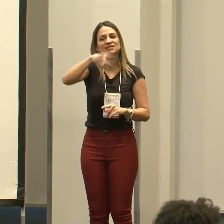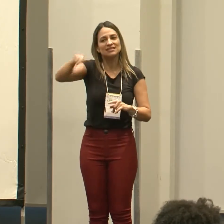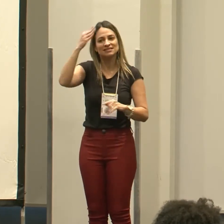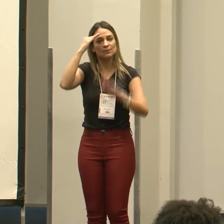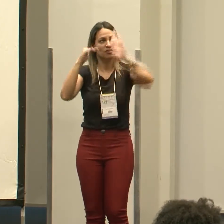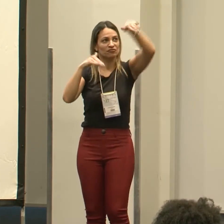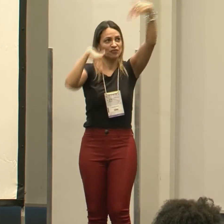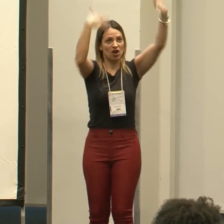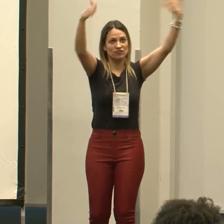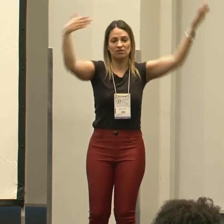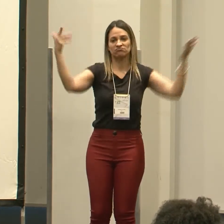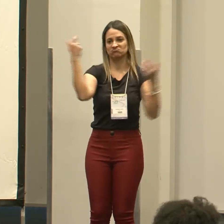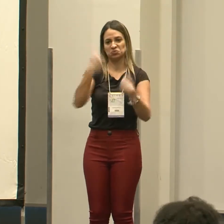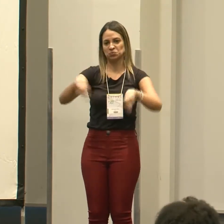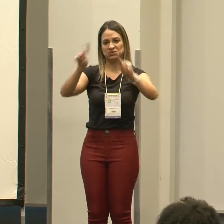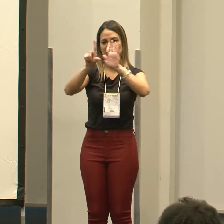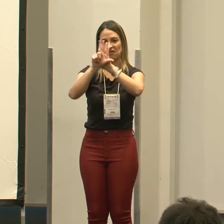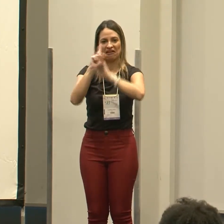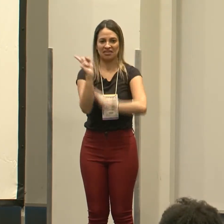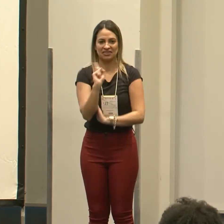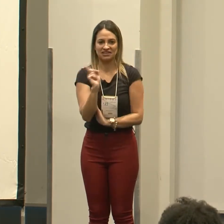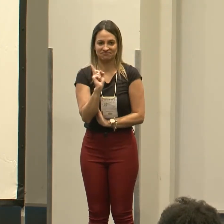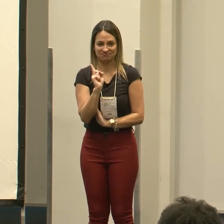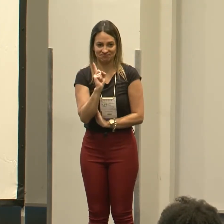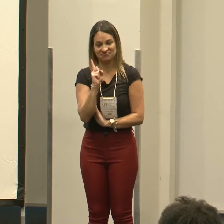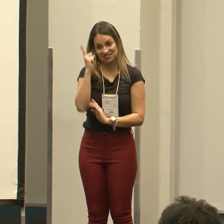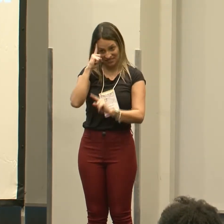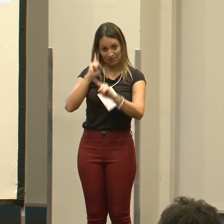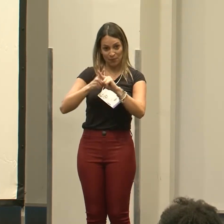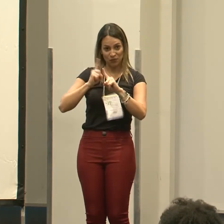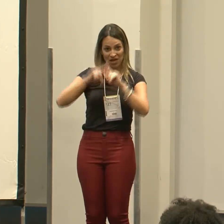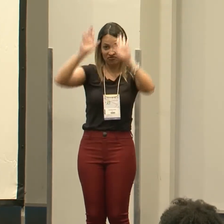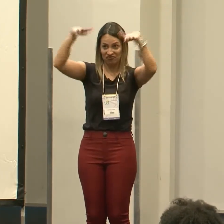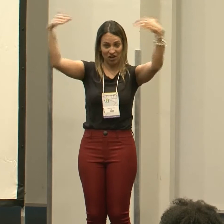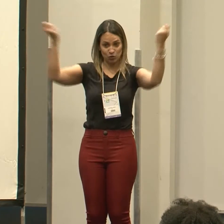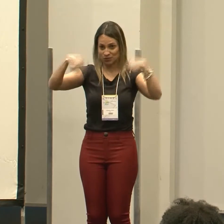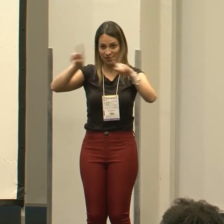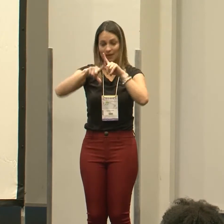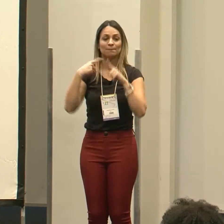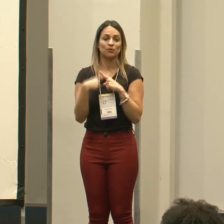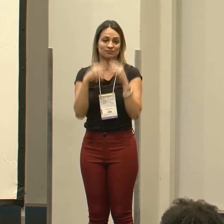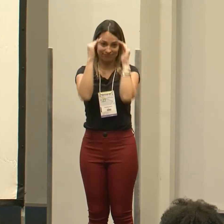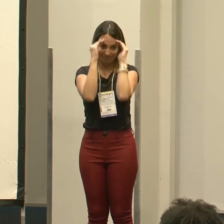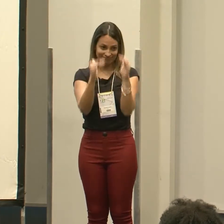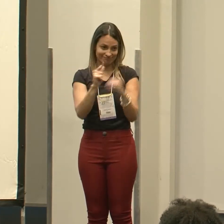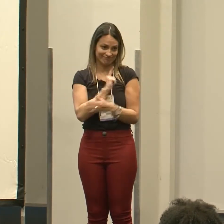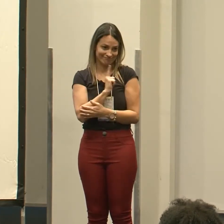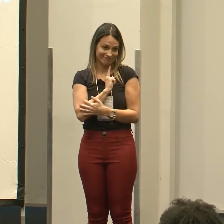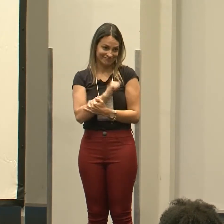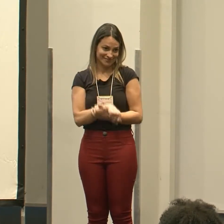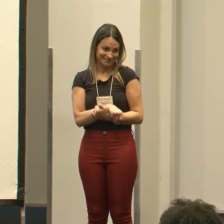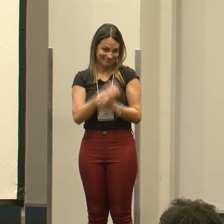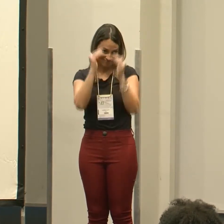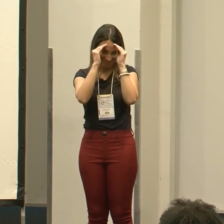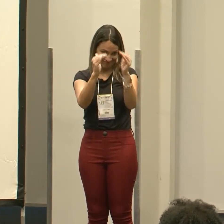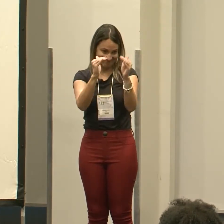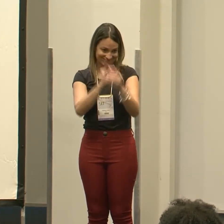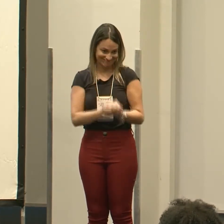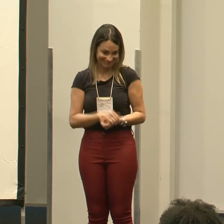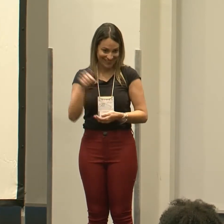A Lei de Libras. Vocês sabiam que em muitos outros lugares não existem lei, não há necessidade de leis para Libras? Porque as